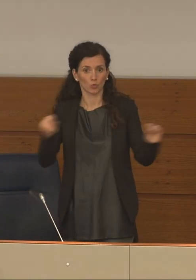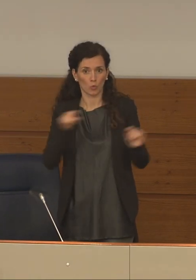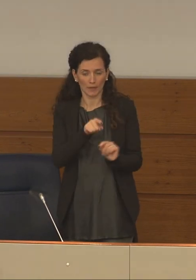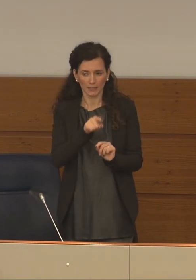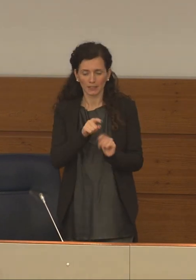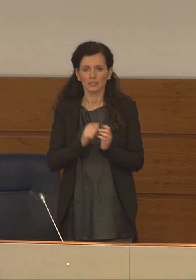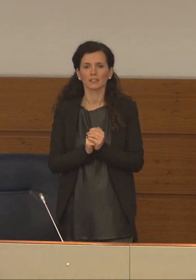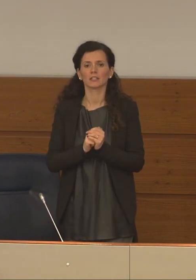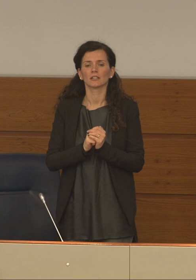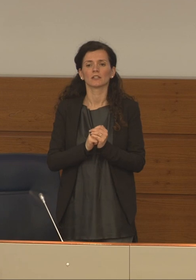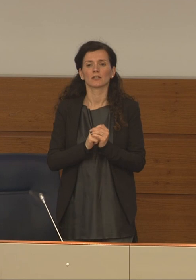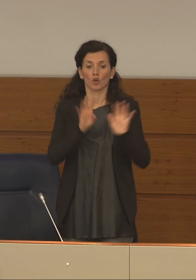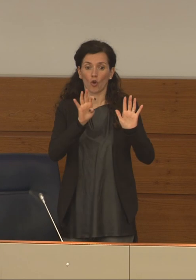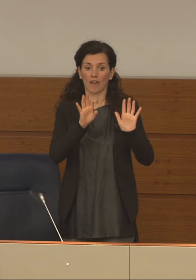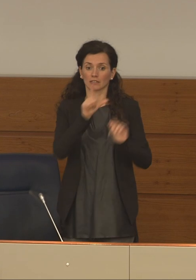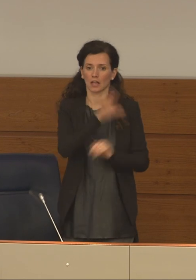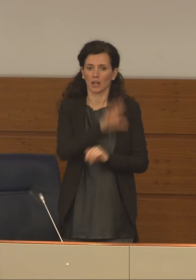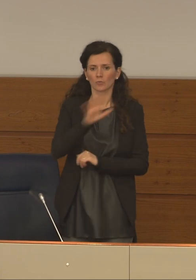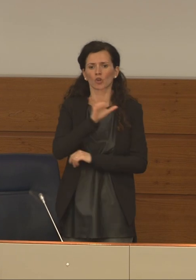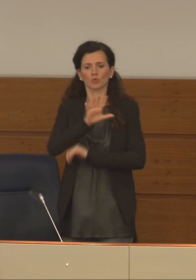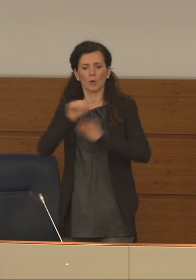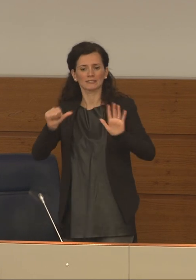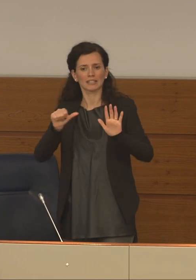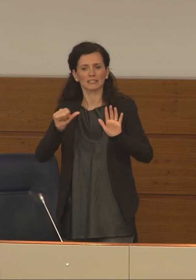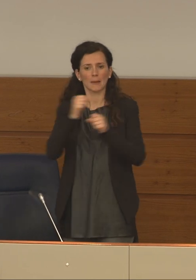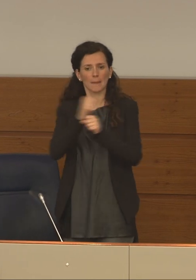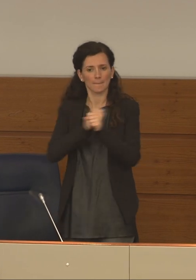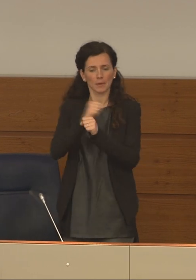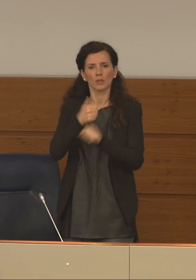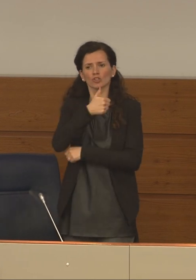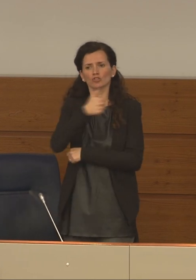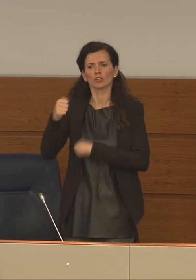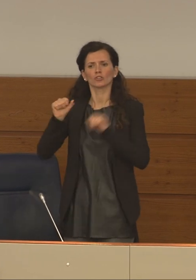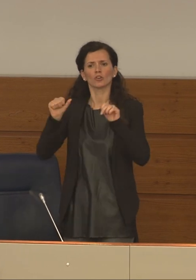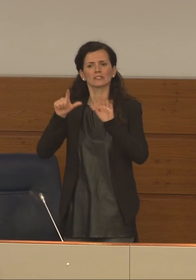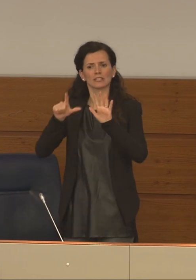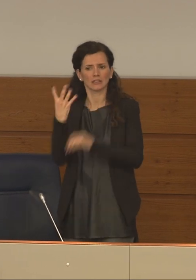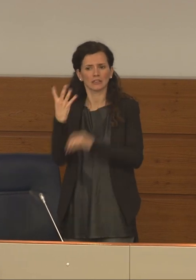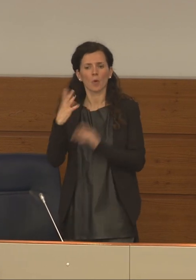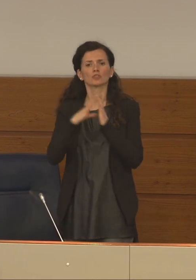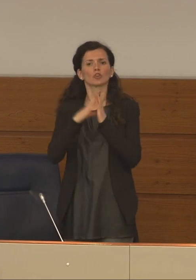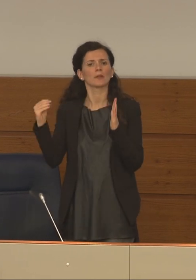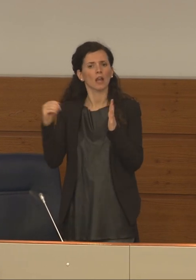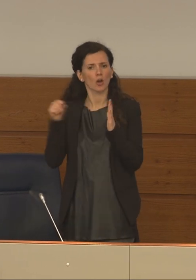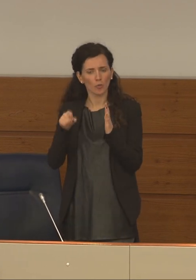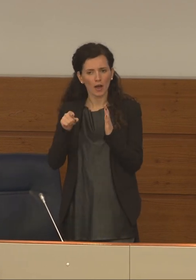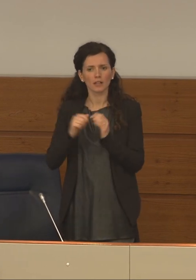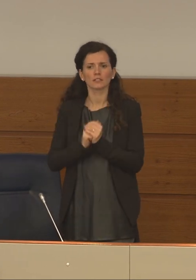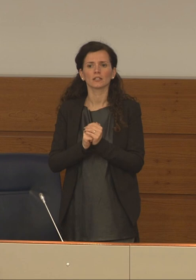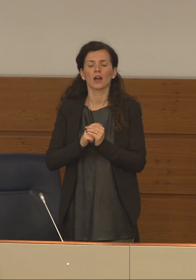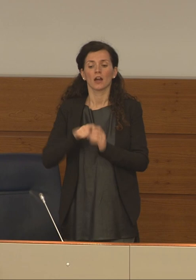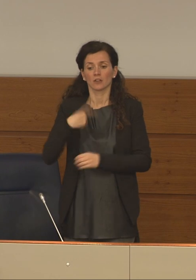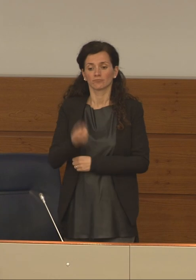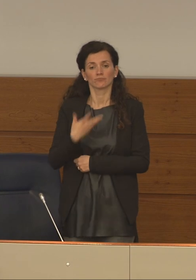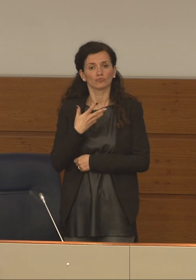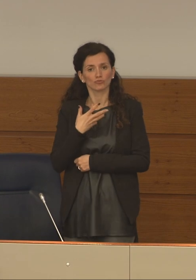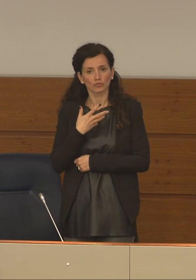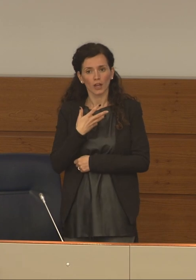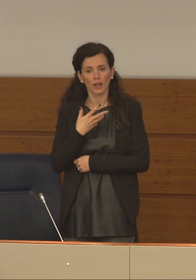90 in lombardia 56 piemonte 174 in emilia romagna e poi abbiamo